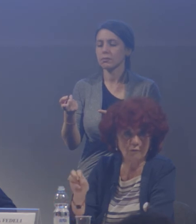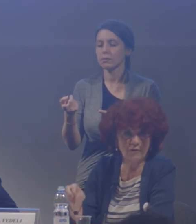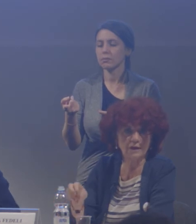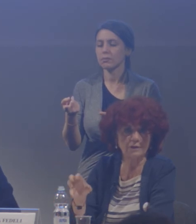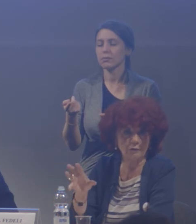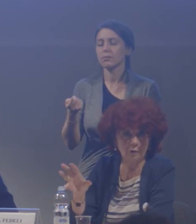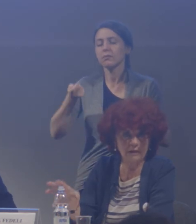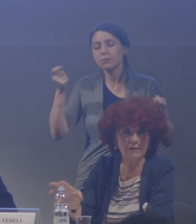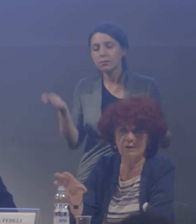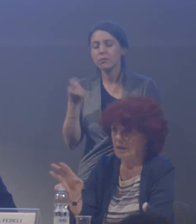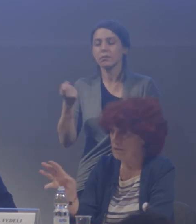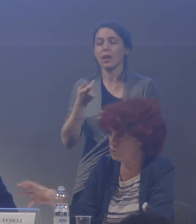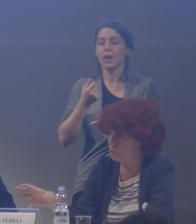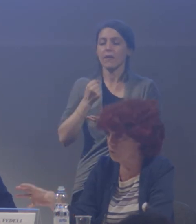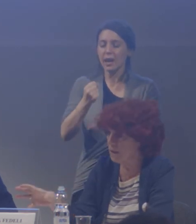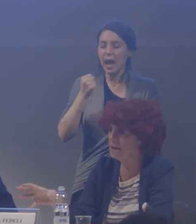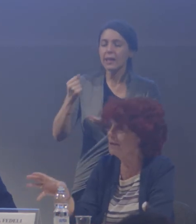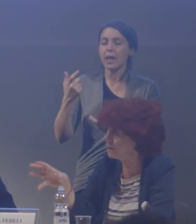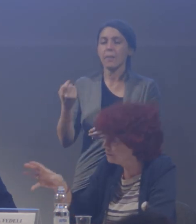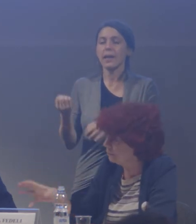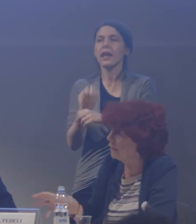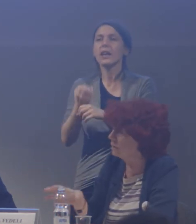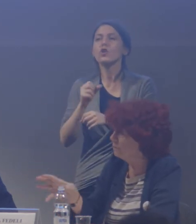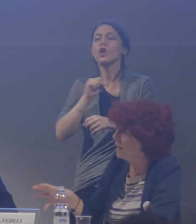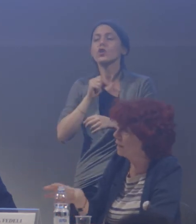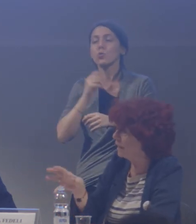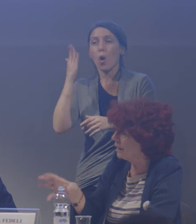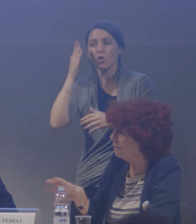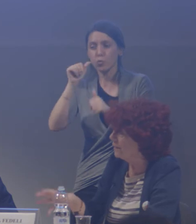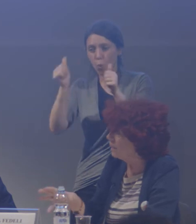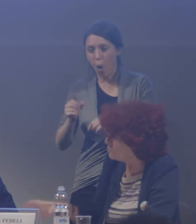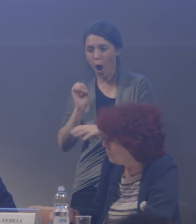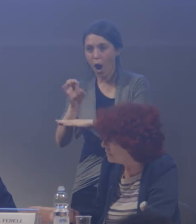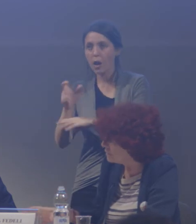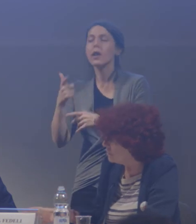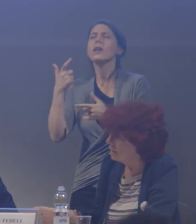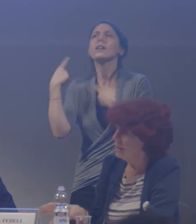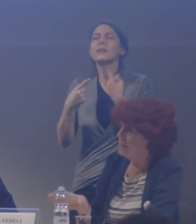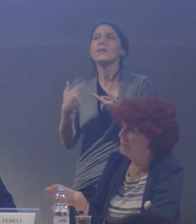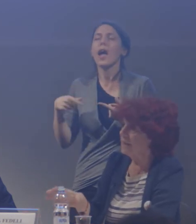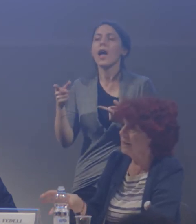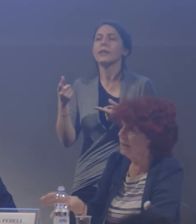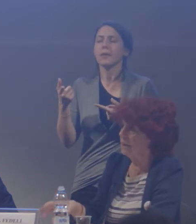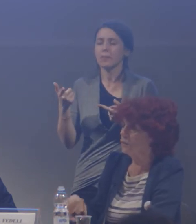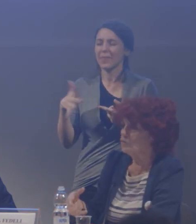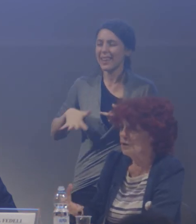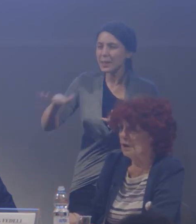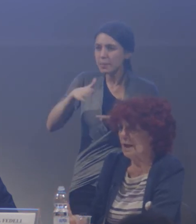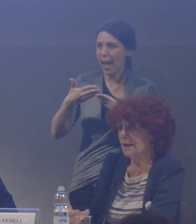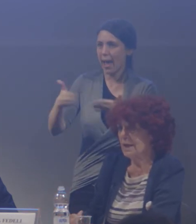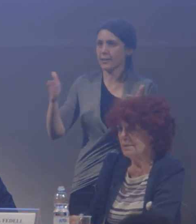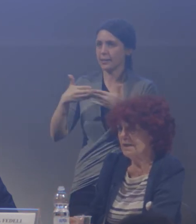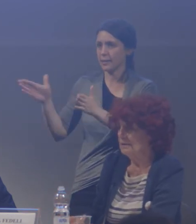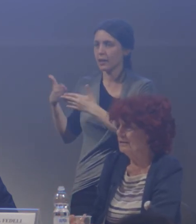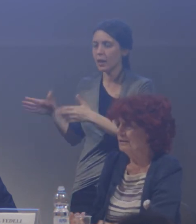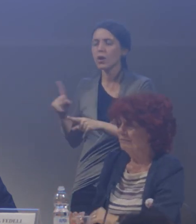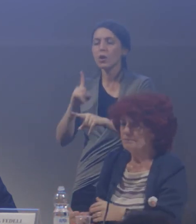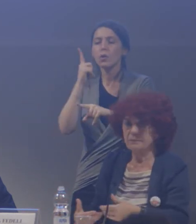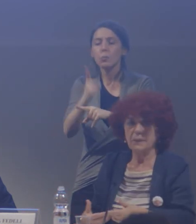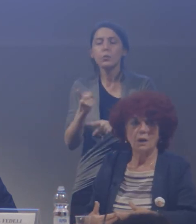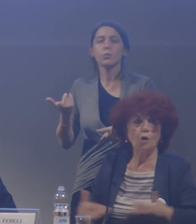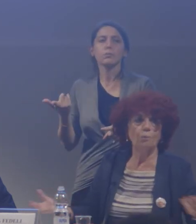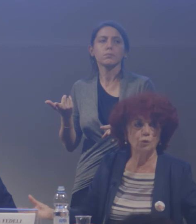per l'offerta formativa nelle scuole, esattamente per riaprire spazi, per riconsiderare elementi